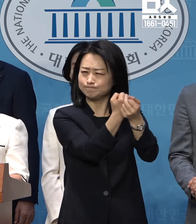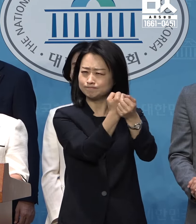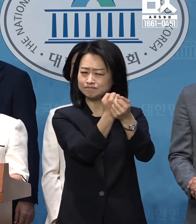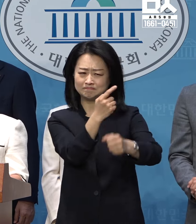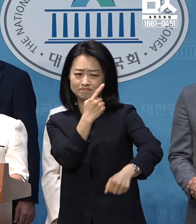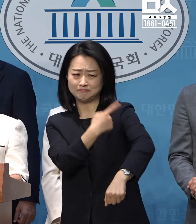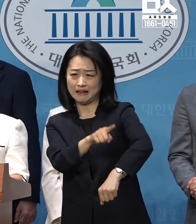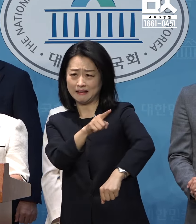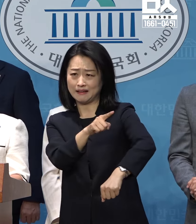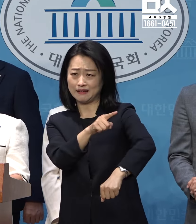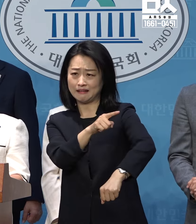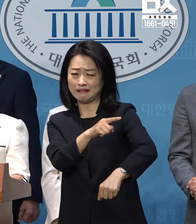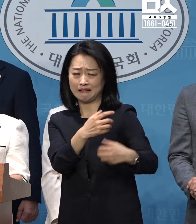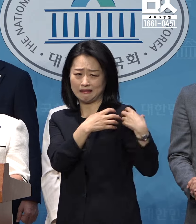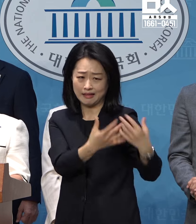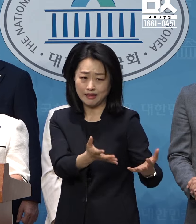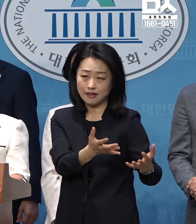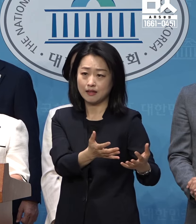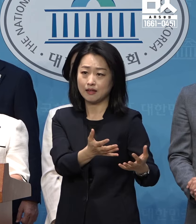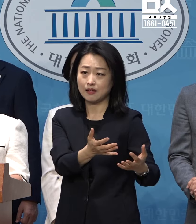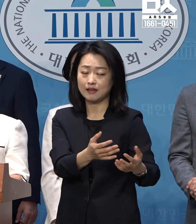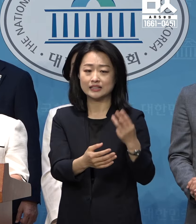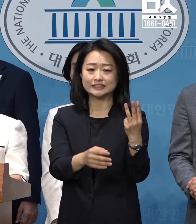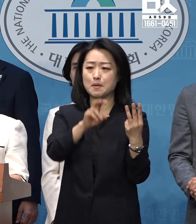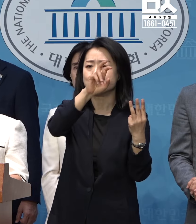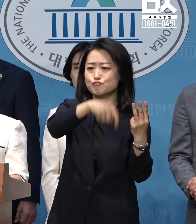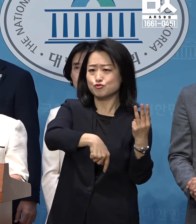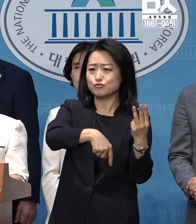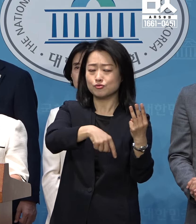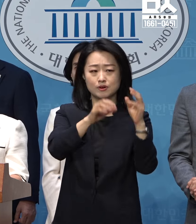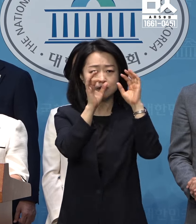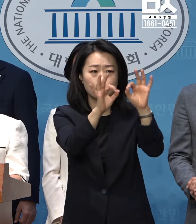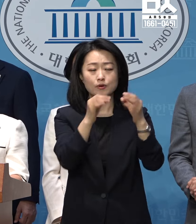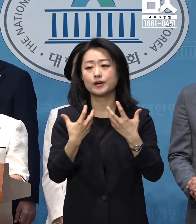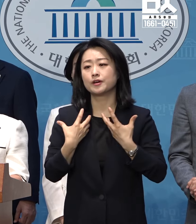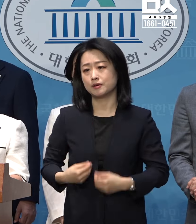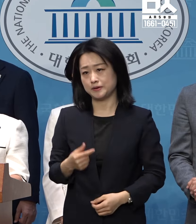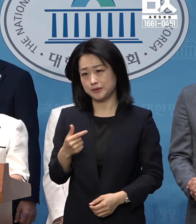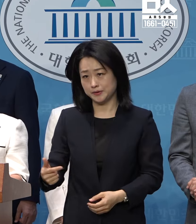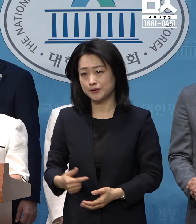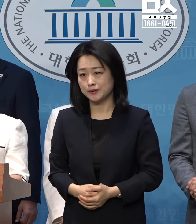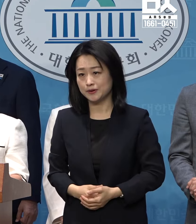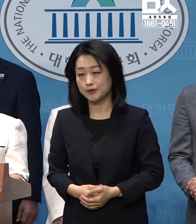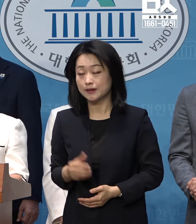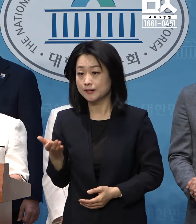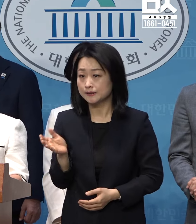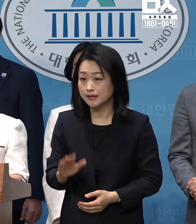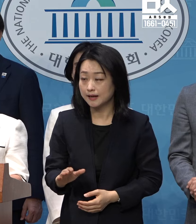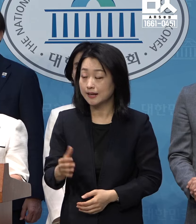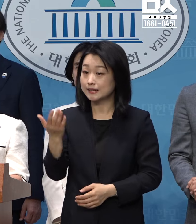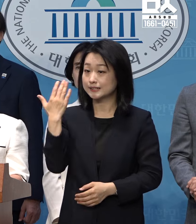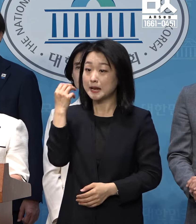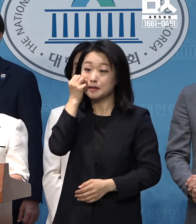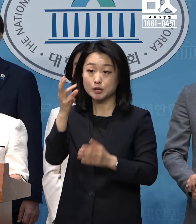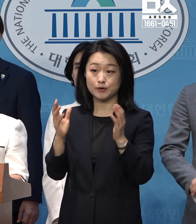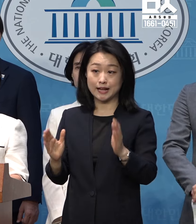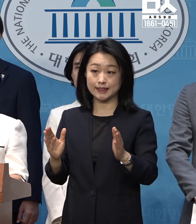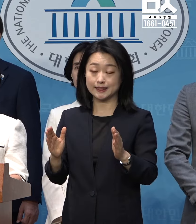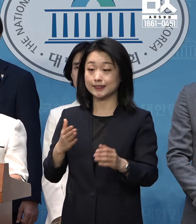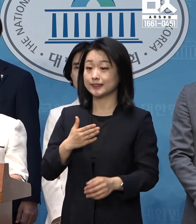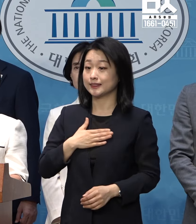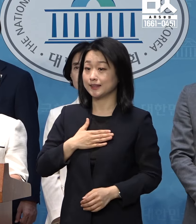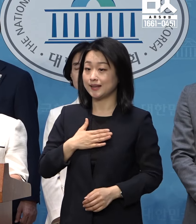무능, 무책임, 산무국정의 열패감만 느꼈습니다. 그러다 지난 석 달간